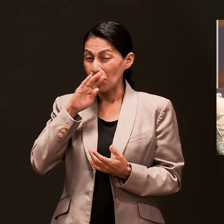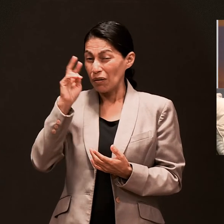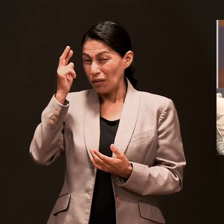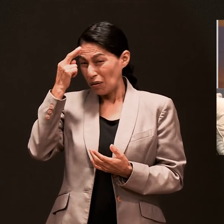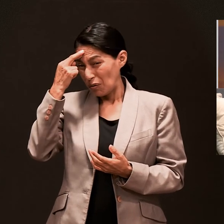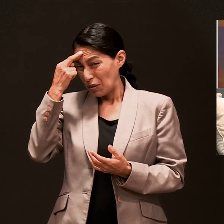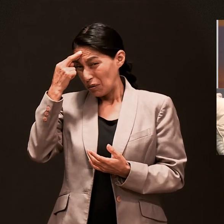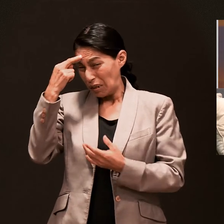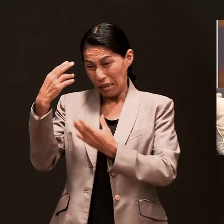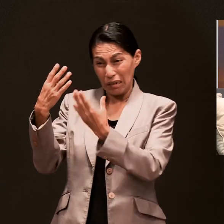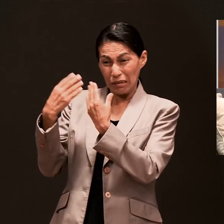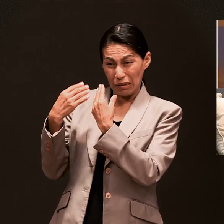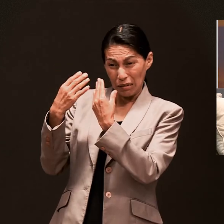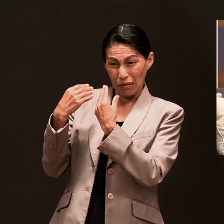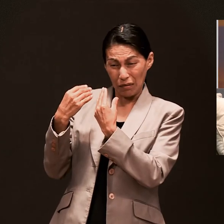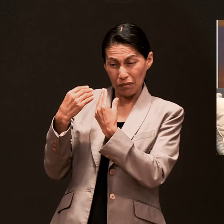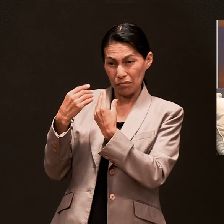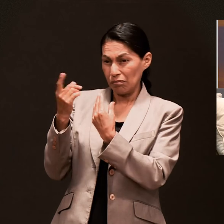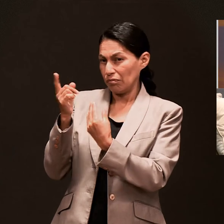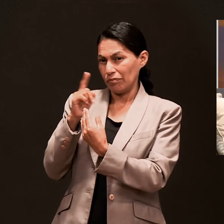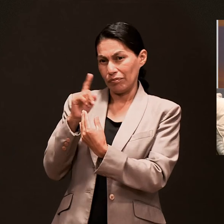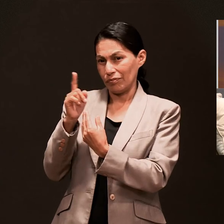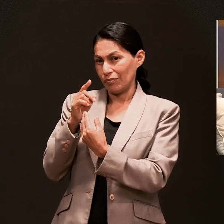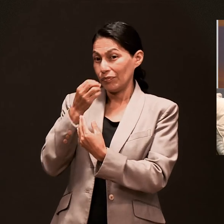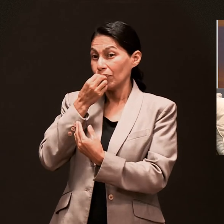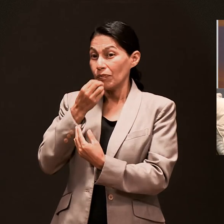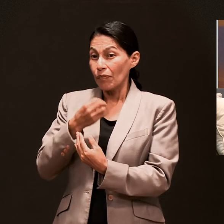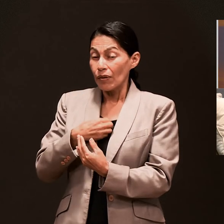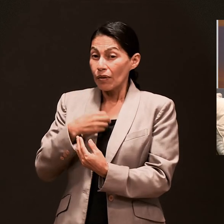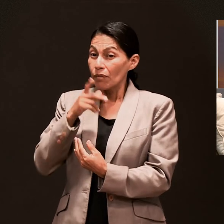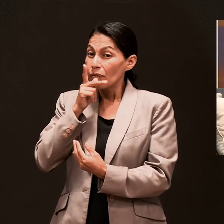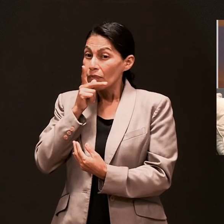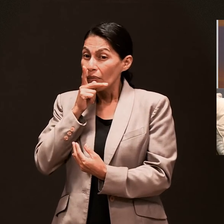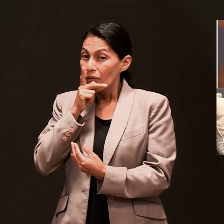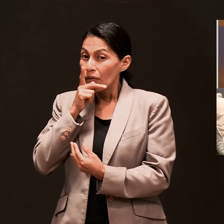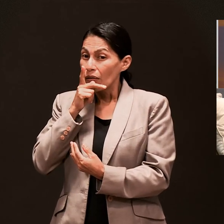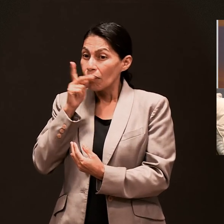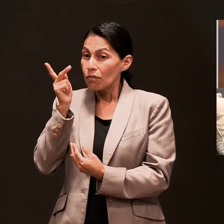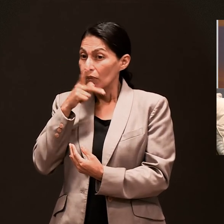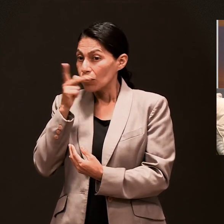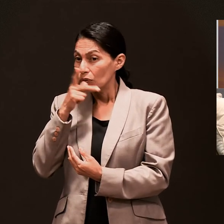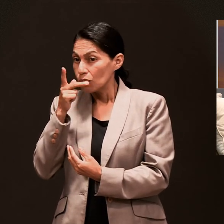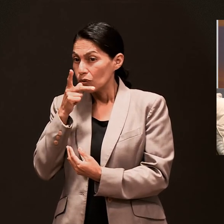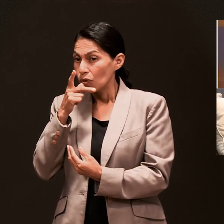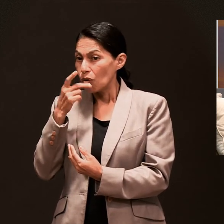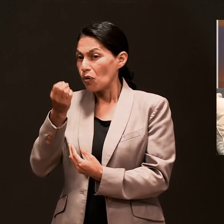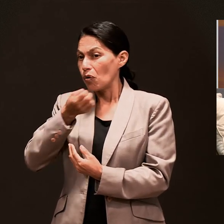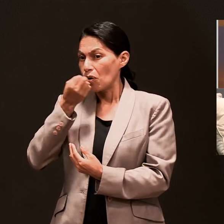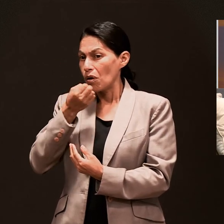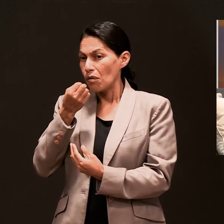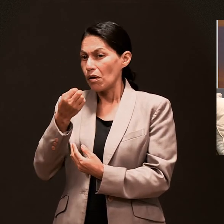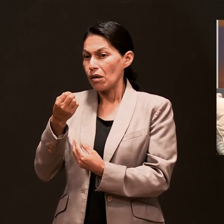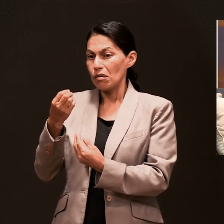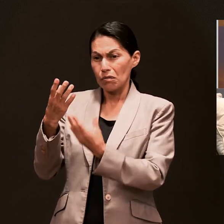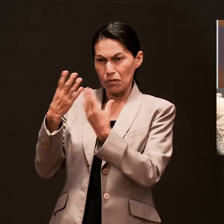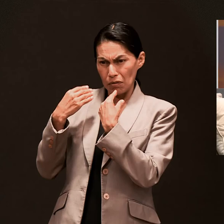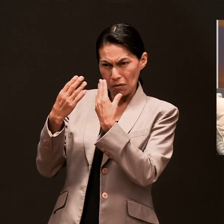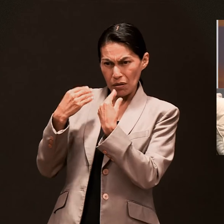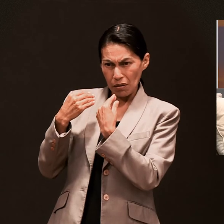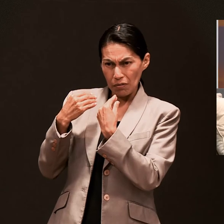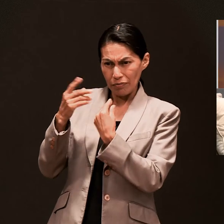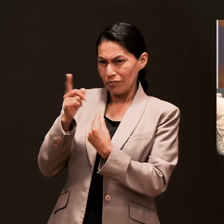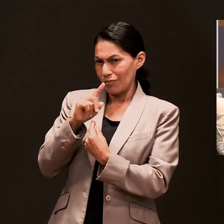recuerdo yo que mis papás nos enseñaron a orar a pesar de que mi papá fue pastor No